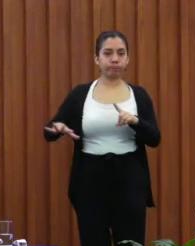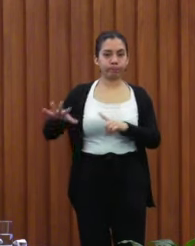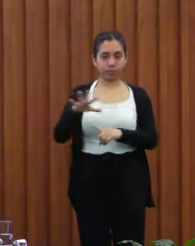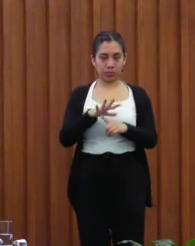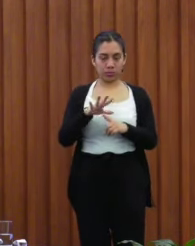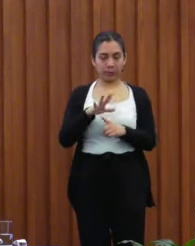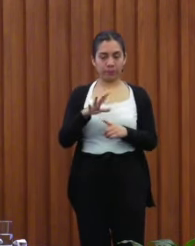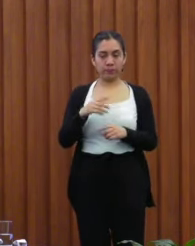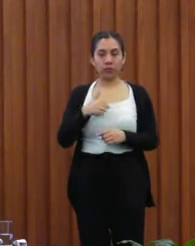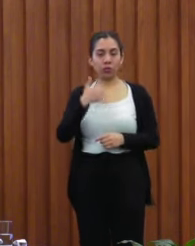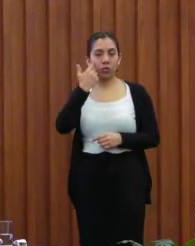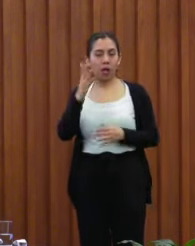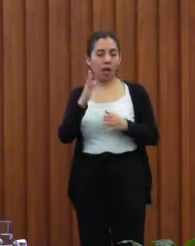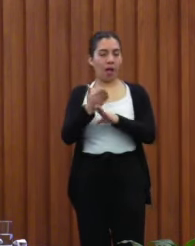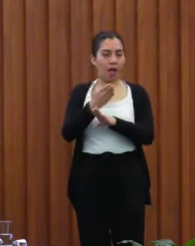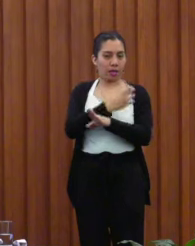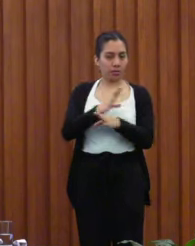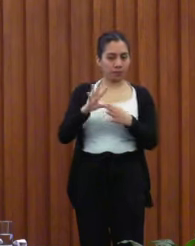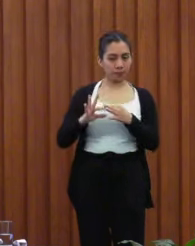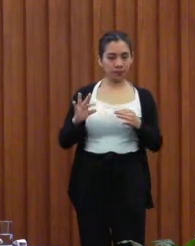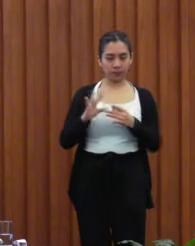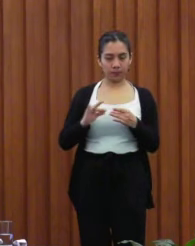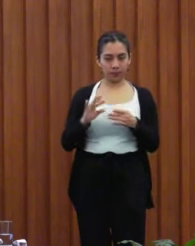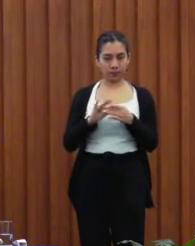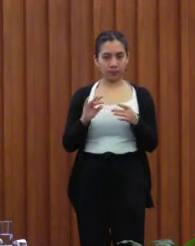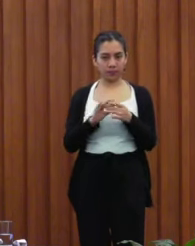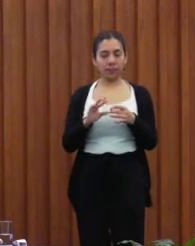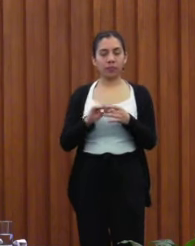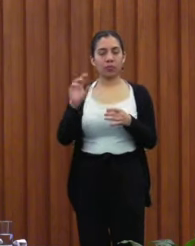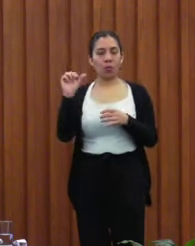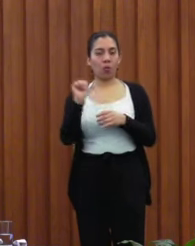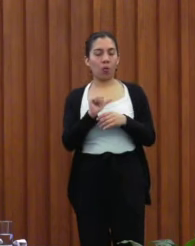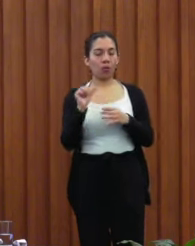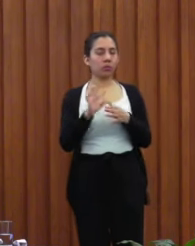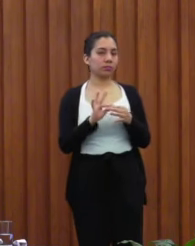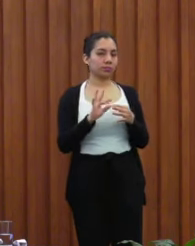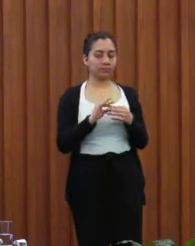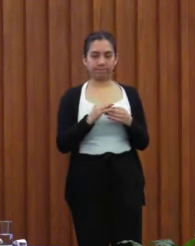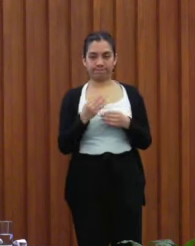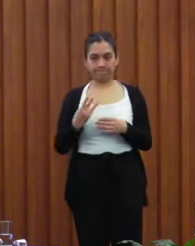algunas cosas con relación a lo que nos compartieron hoy, también